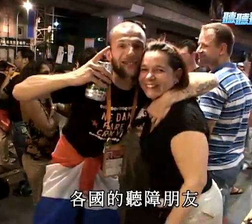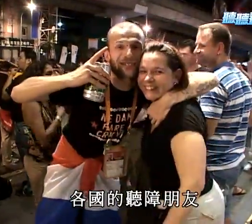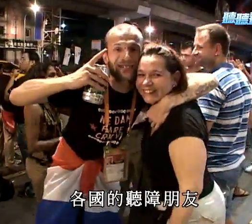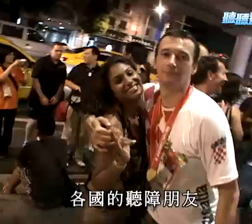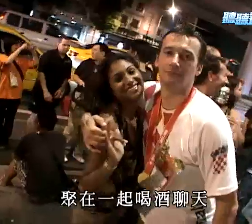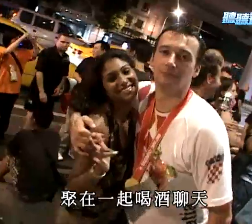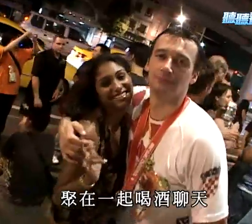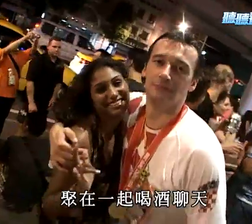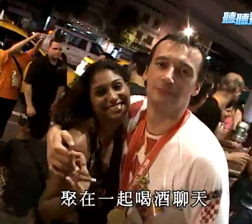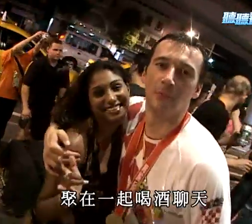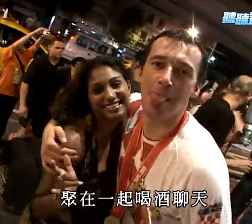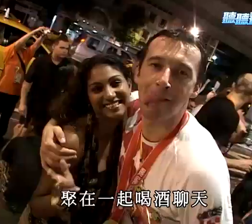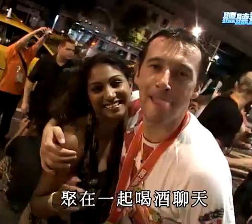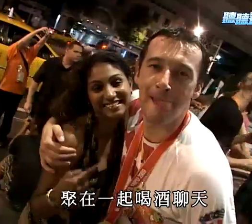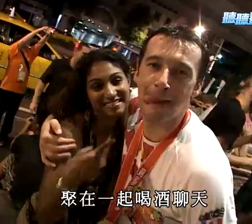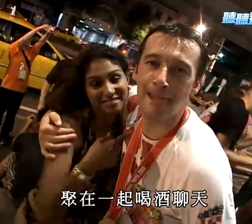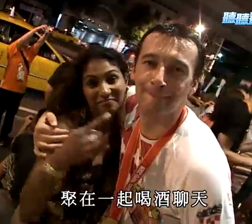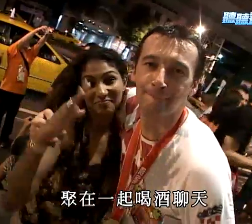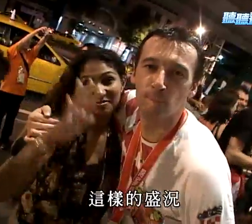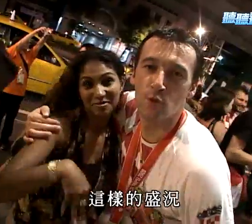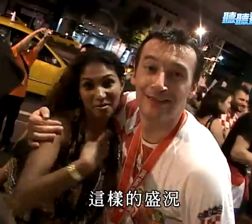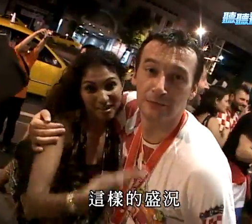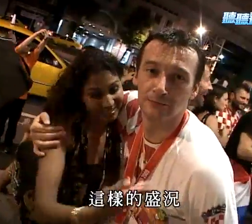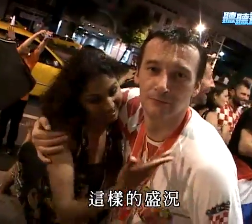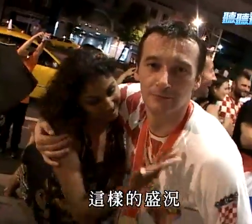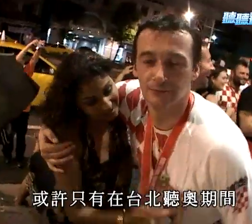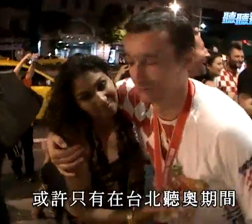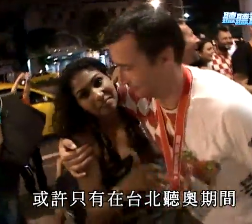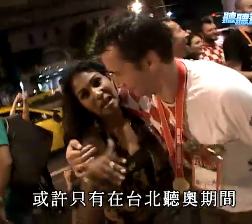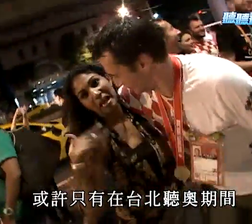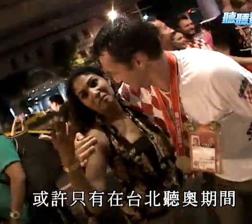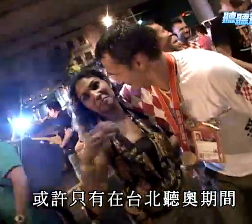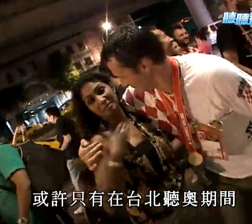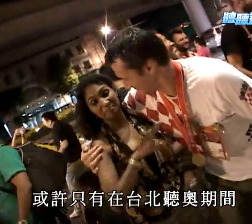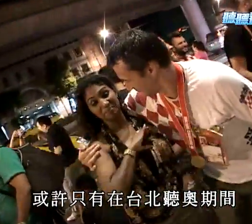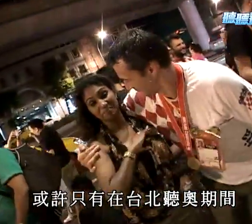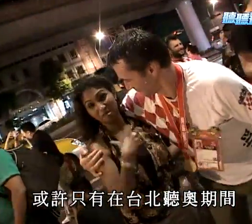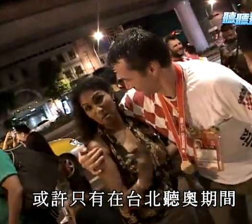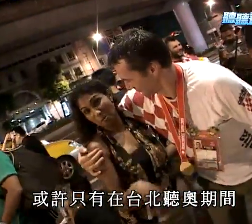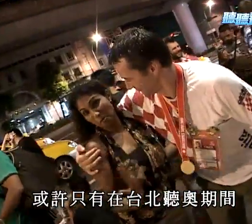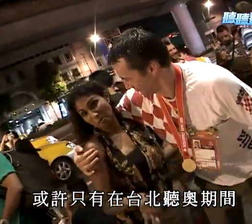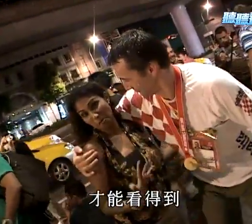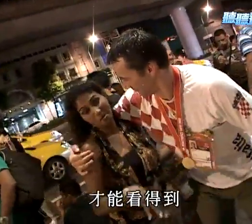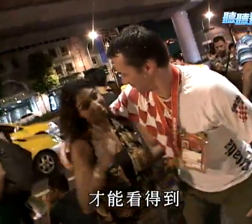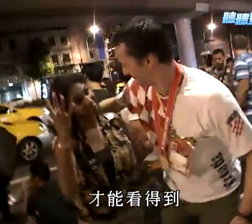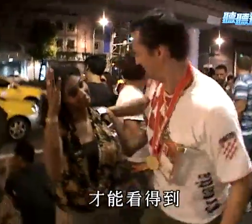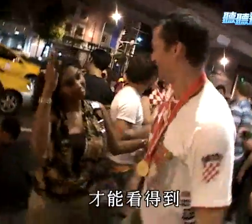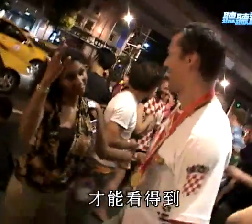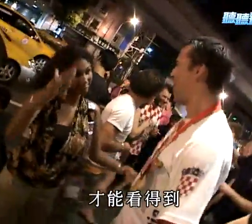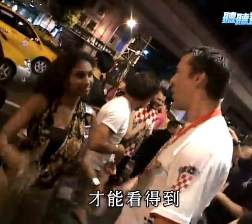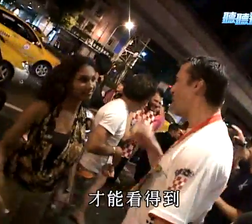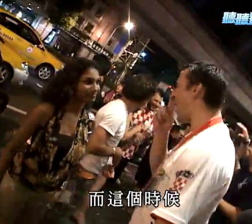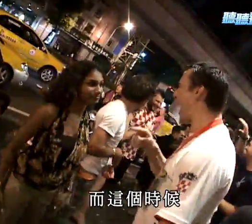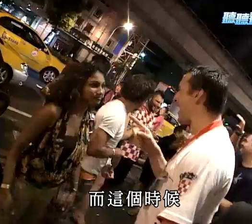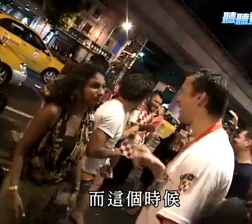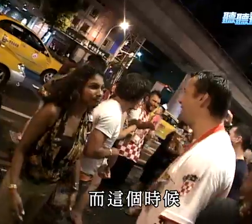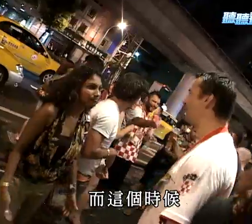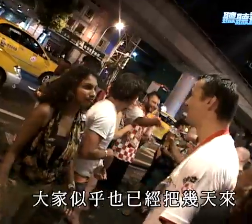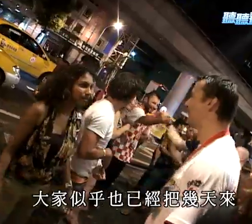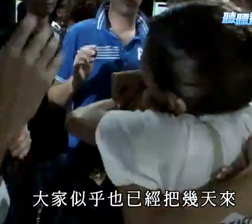友聚在一起喝酒聊天，这样的盛况或许只有在台北听奥期间才能看得到。而这个时候大家似